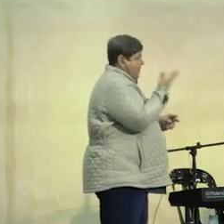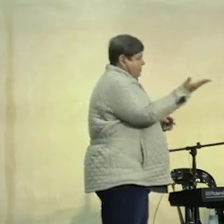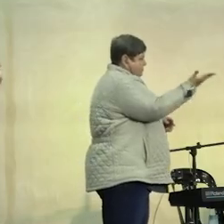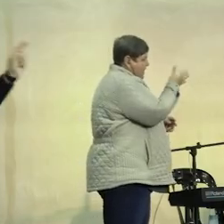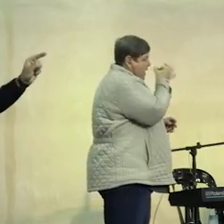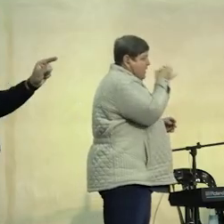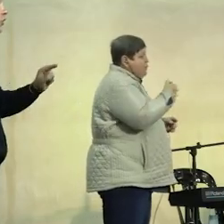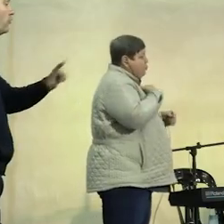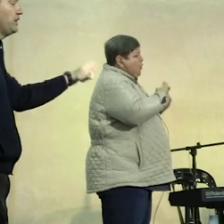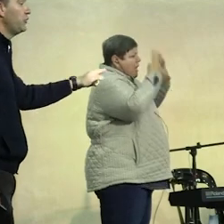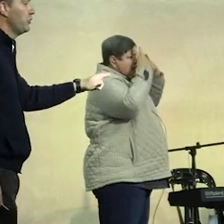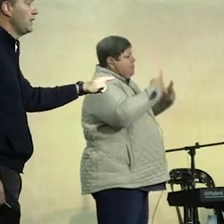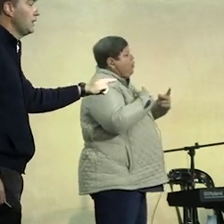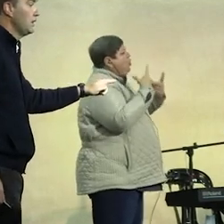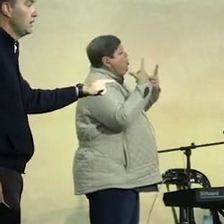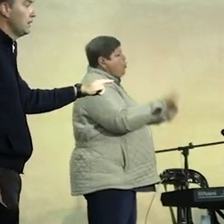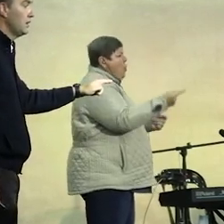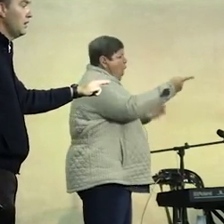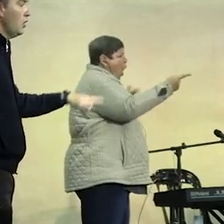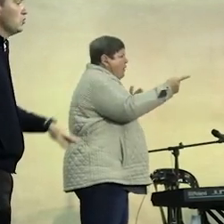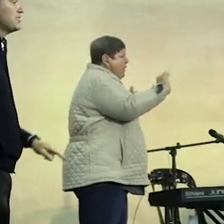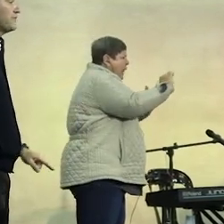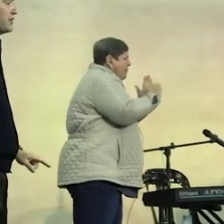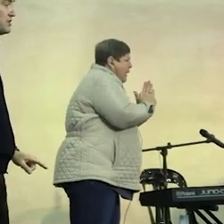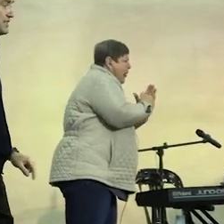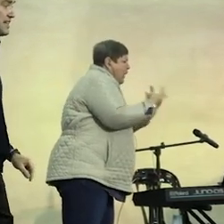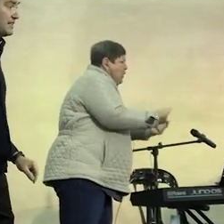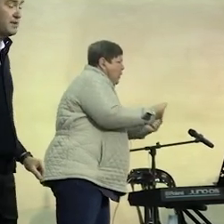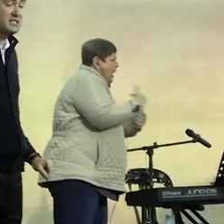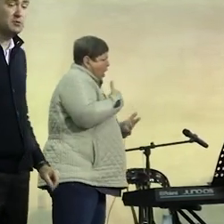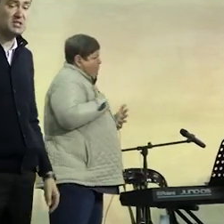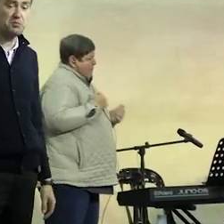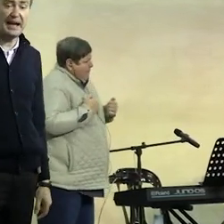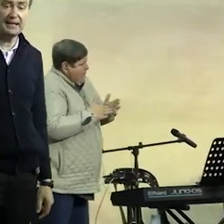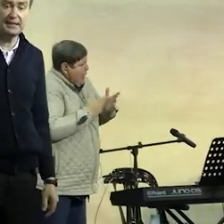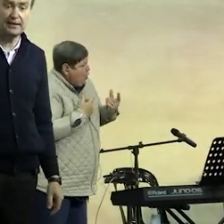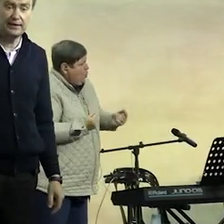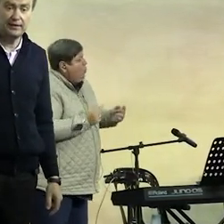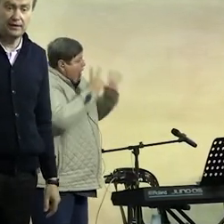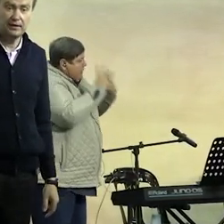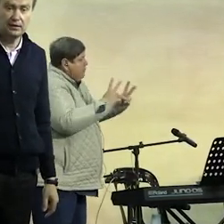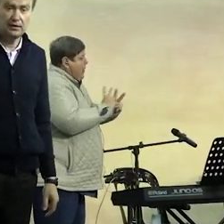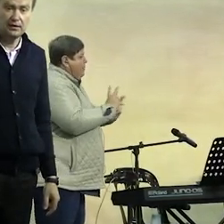gevolg van wat hulle doen of nie doen nie. Ons het Afrikaanse gesegde, mense moet respek.